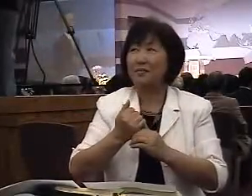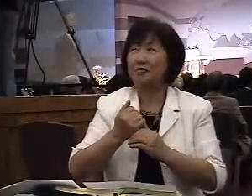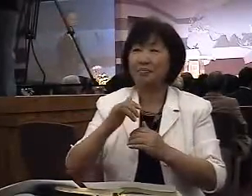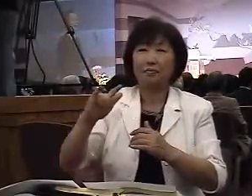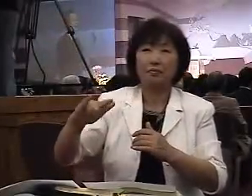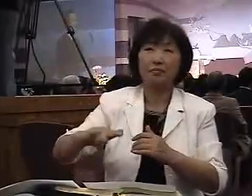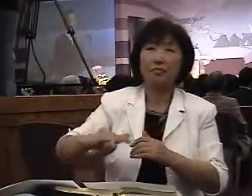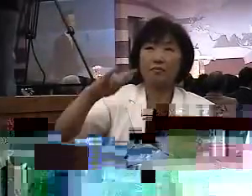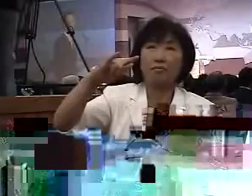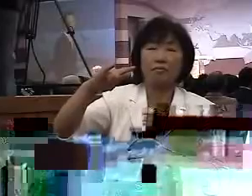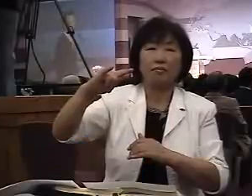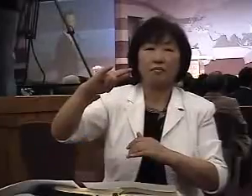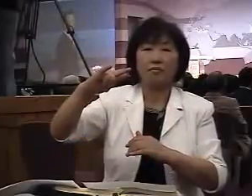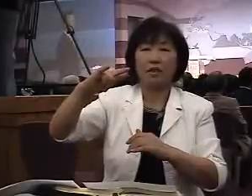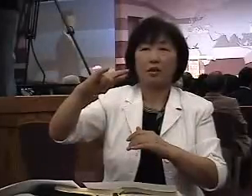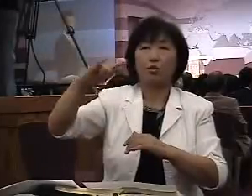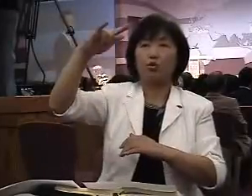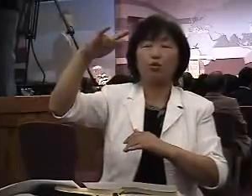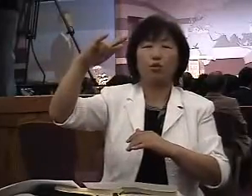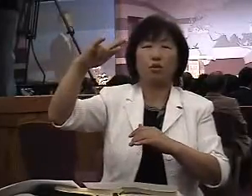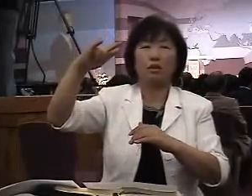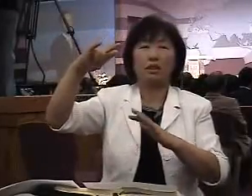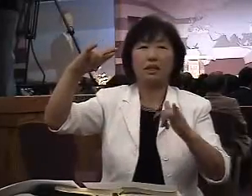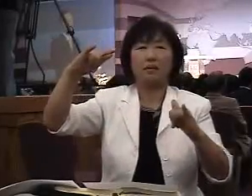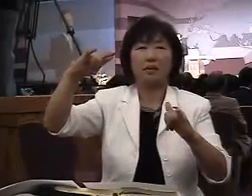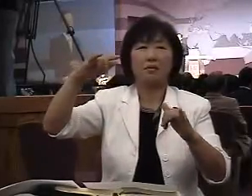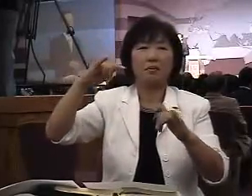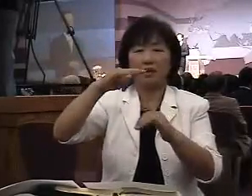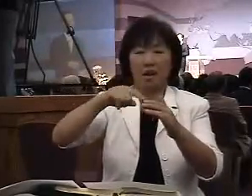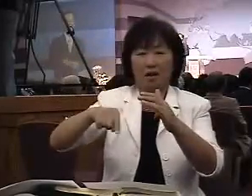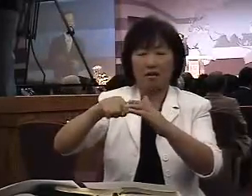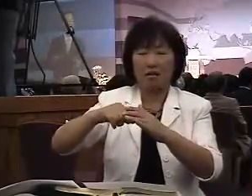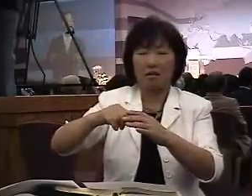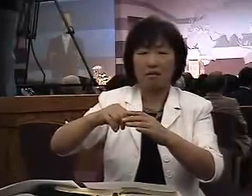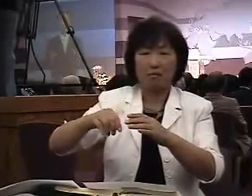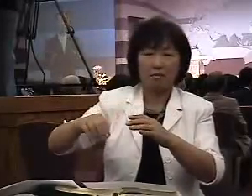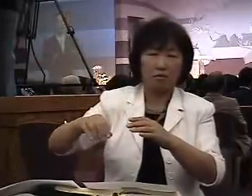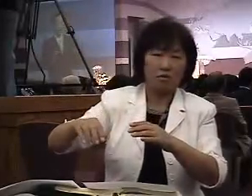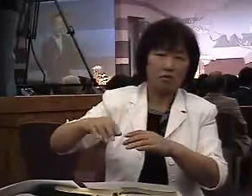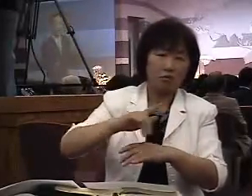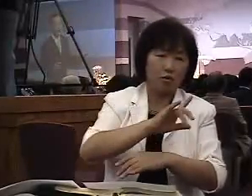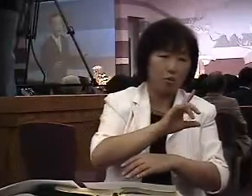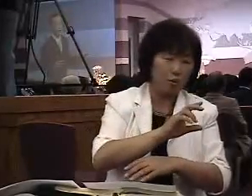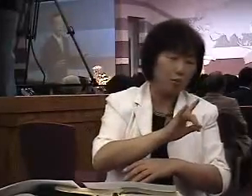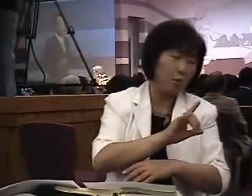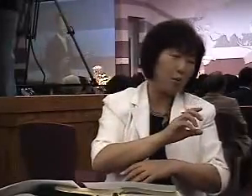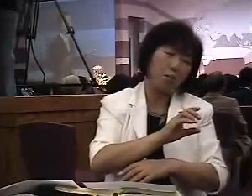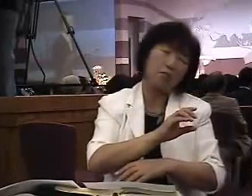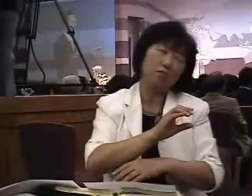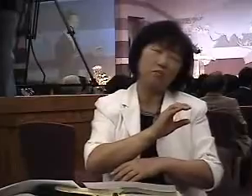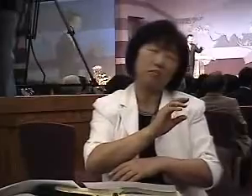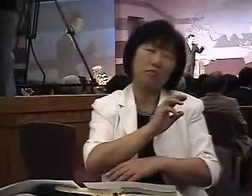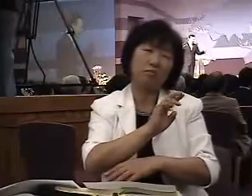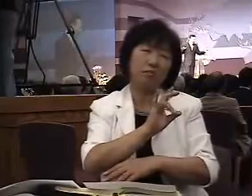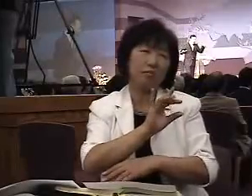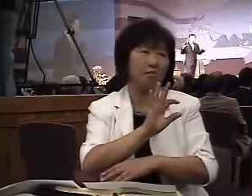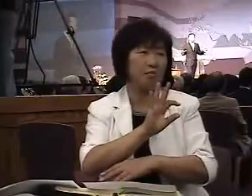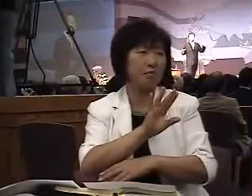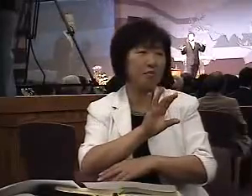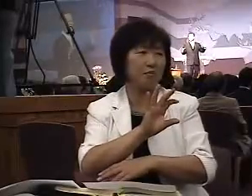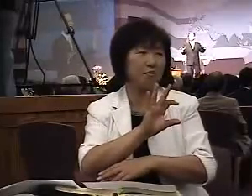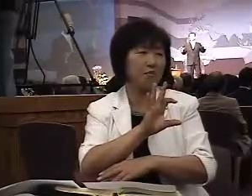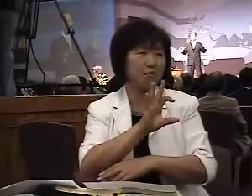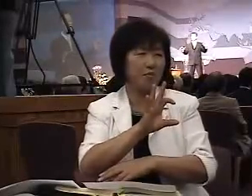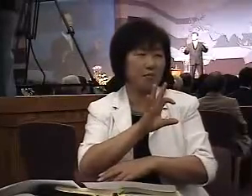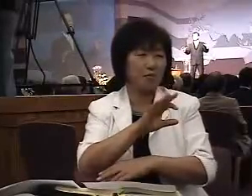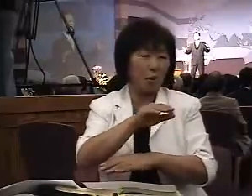있고 뒤에 가서 뭐 음료수를 마실 수도 있고 화장실도 갈 수 있고 다른 데 앉아있는 친구들과 얘기도 할 수 있고 그런데 갑자기 비행기가